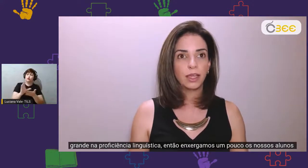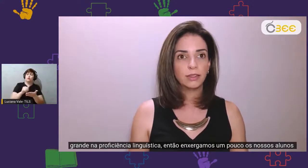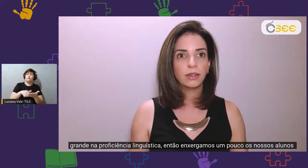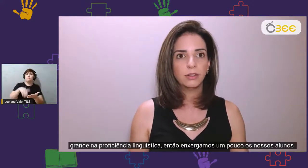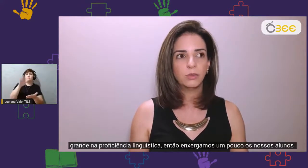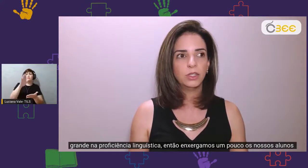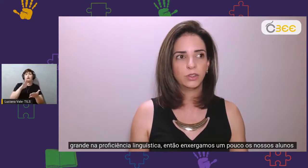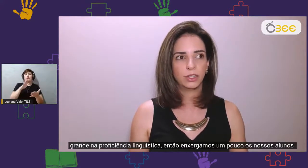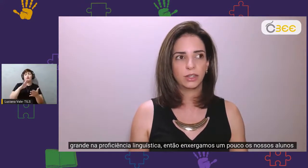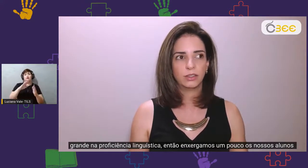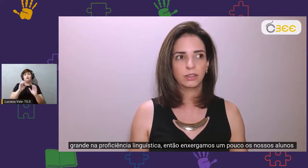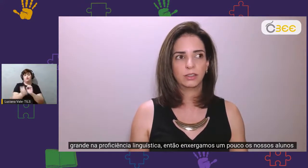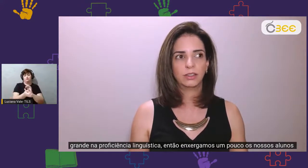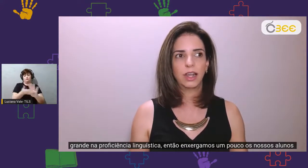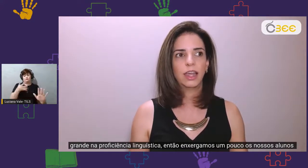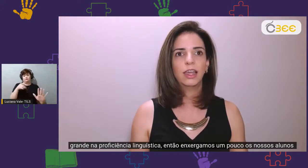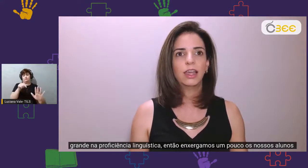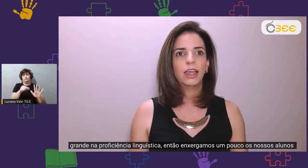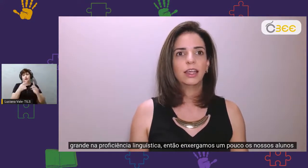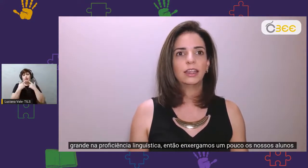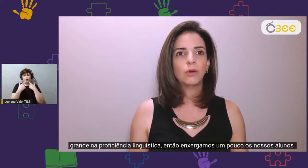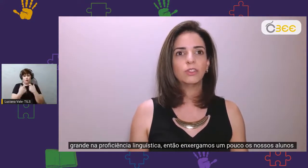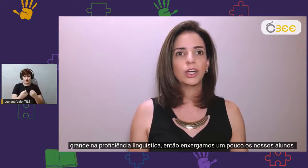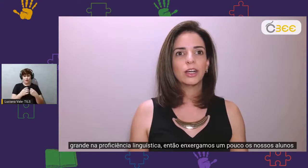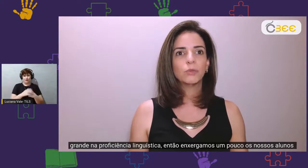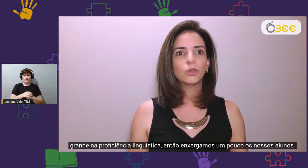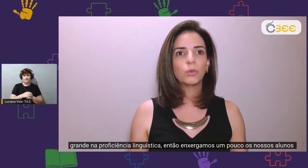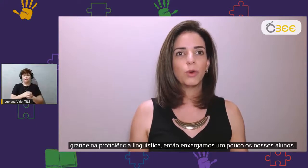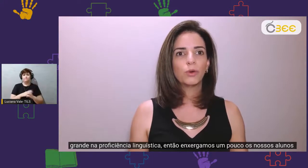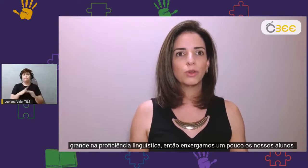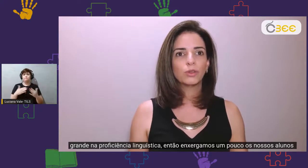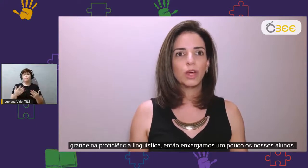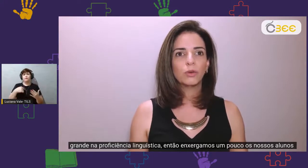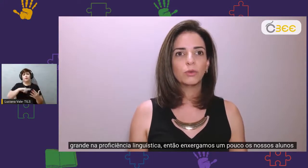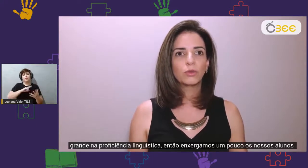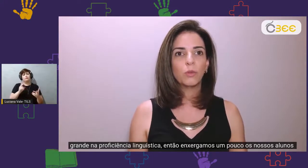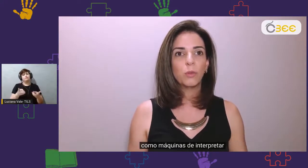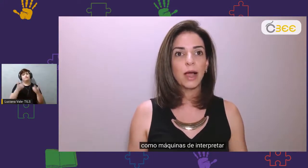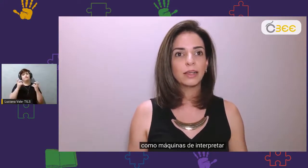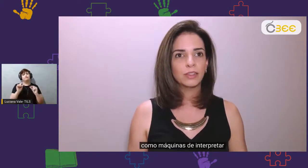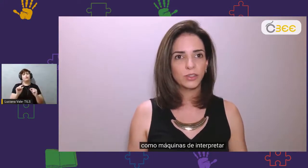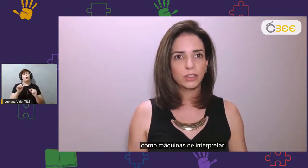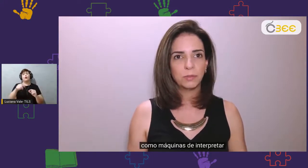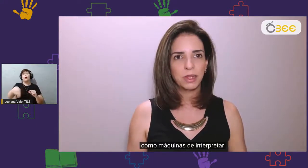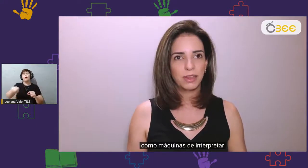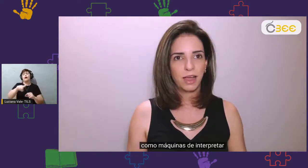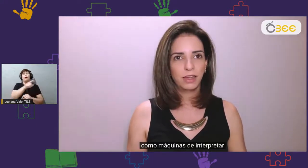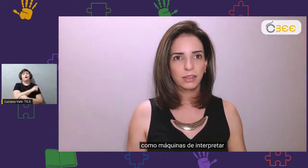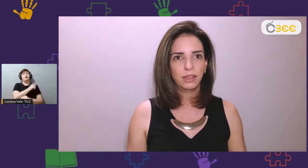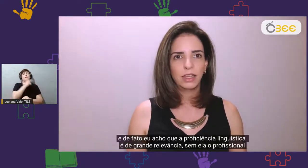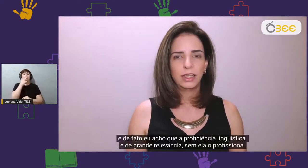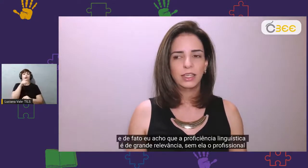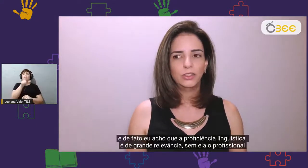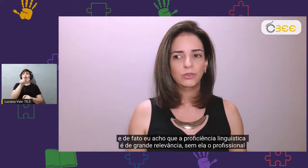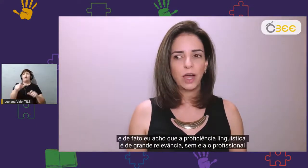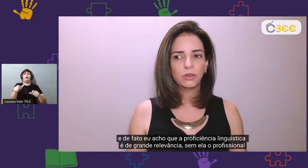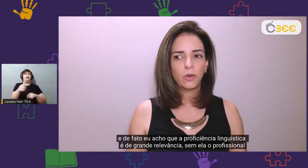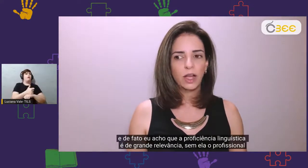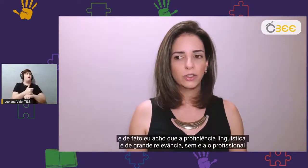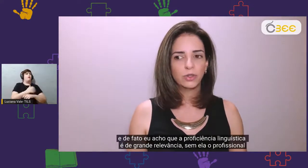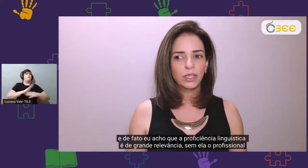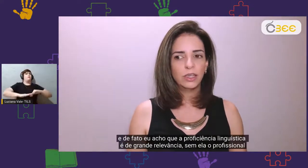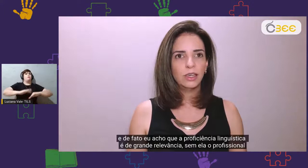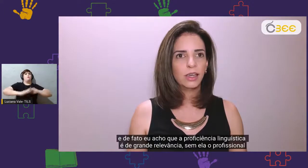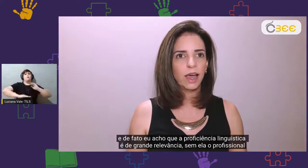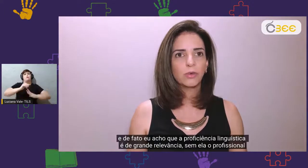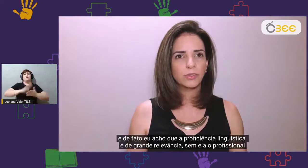na proficiência linguística, né? Então, enxergamos um pouco nossos alunos como máquinas de interpretar. E, de fato,